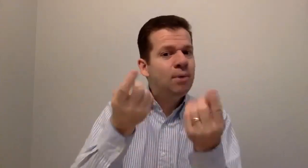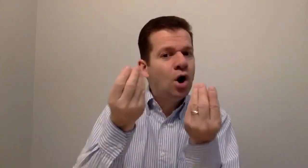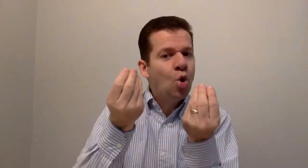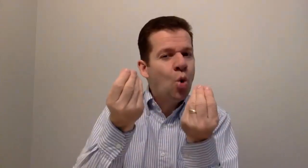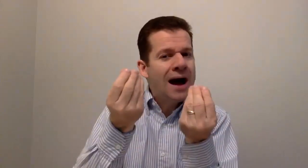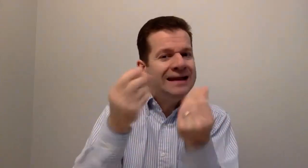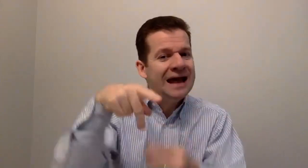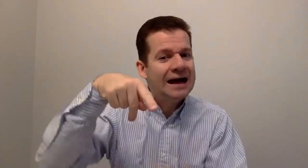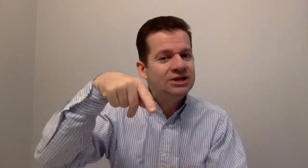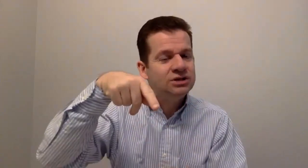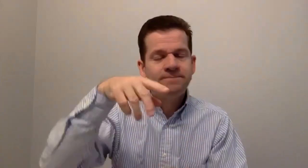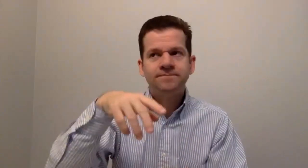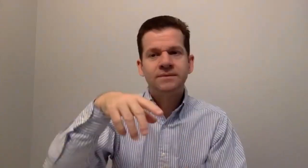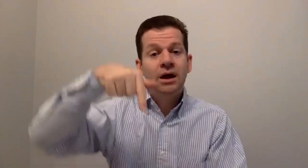tempo, qualidade.